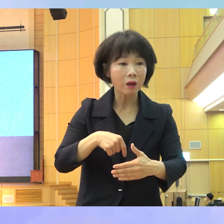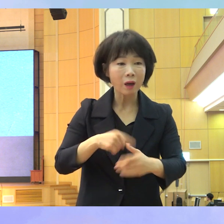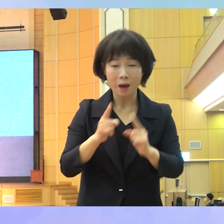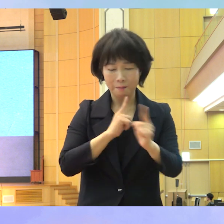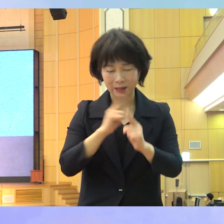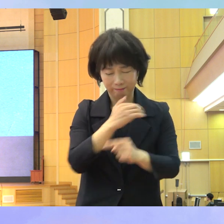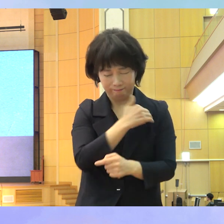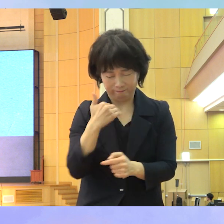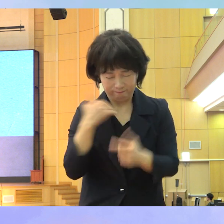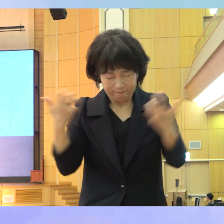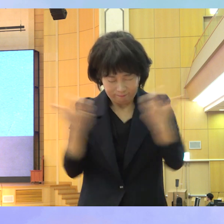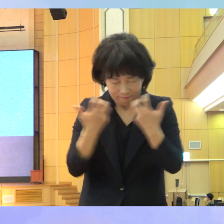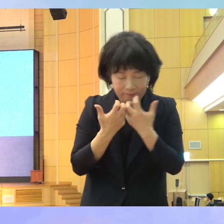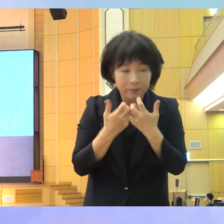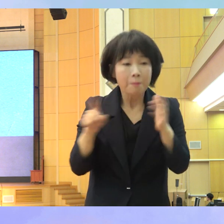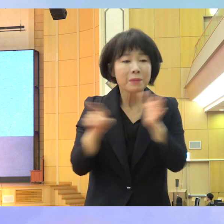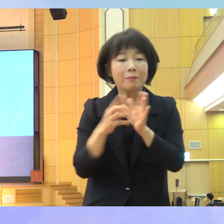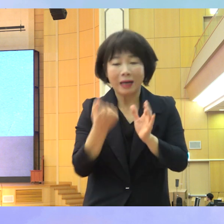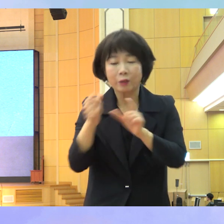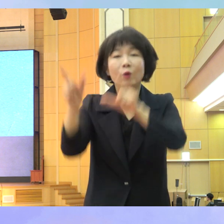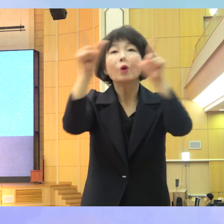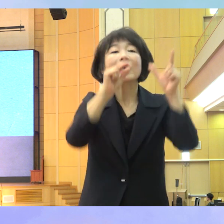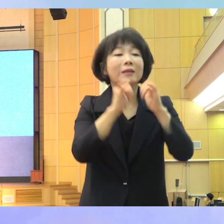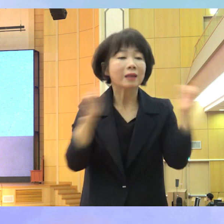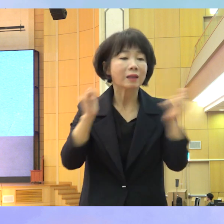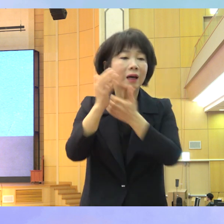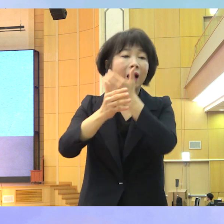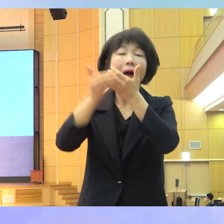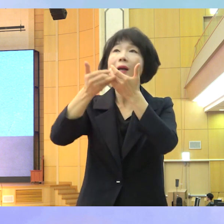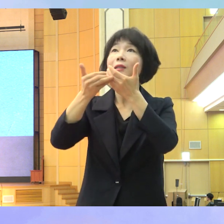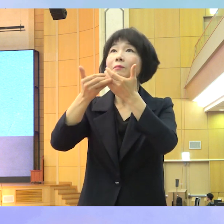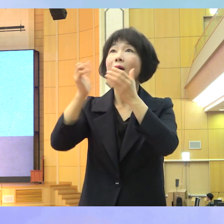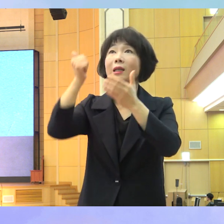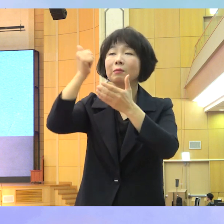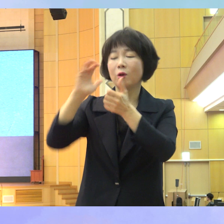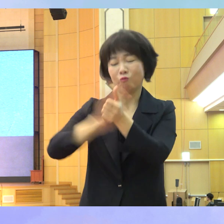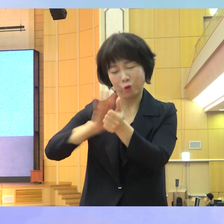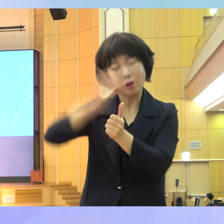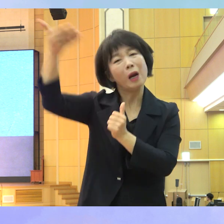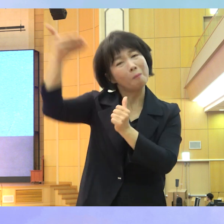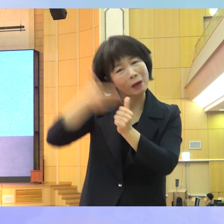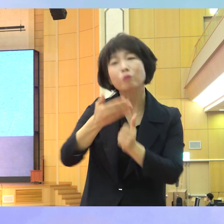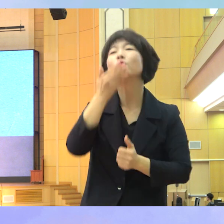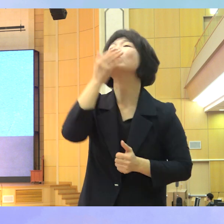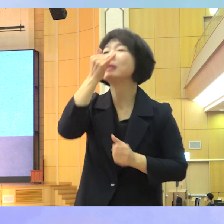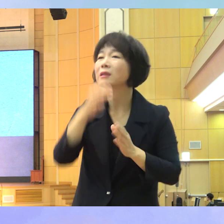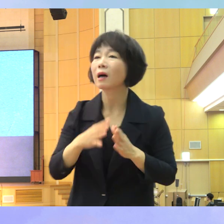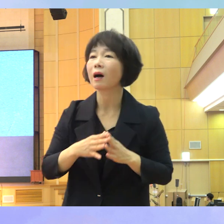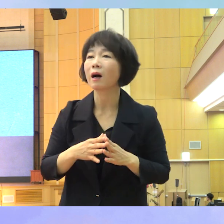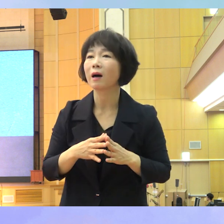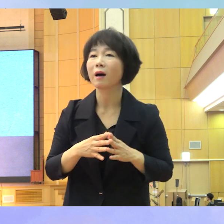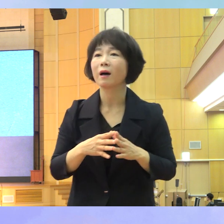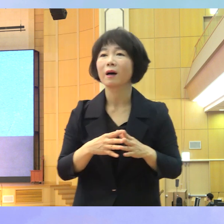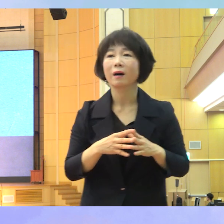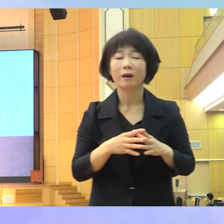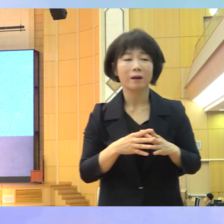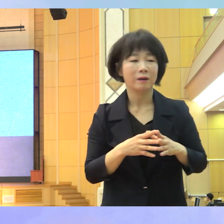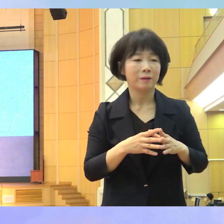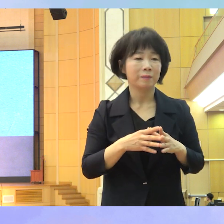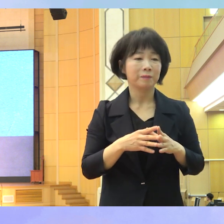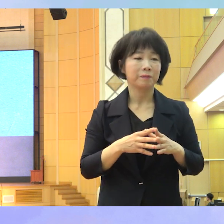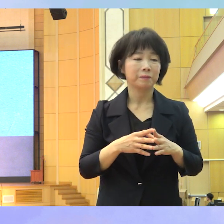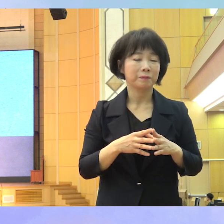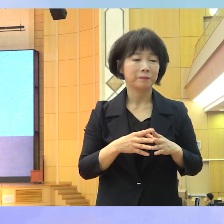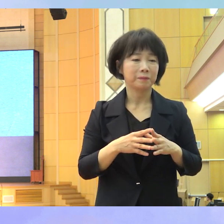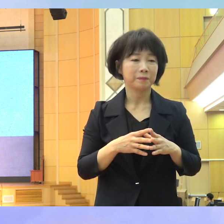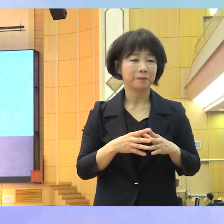이것을 믿음으로 사는 자는 하늘 위로 받겠네. 할렐루야. 이게 진짜 참된 위로가